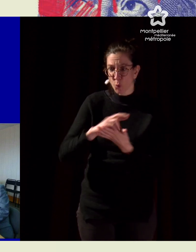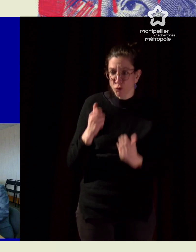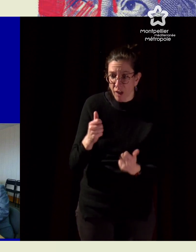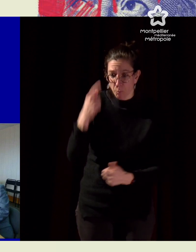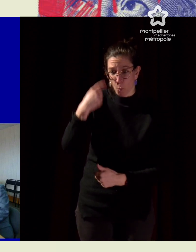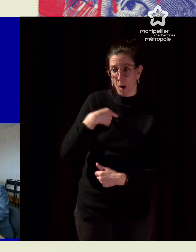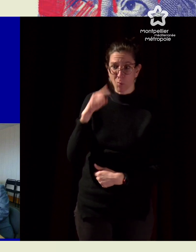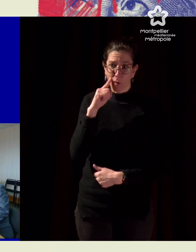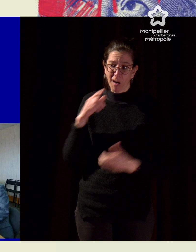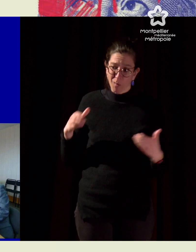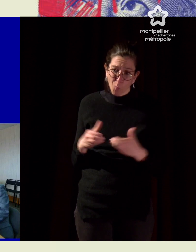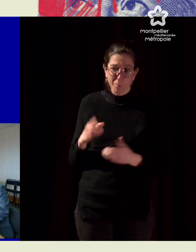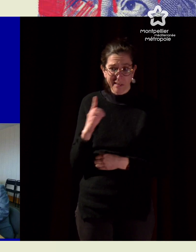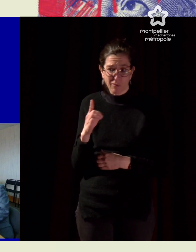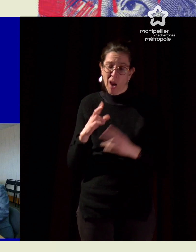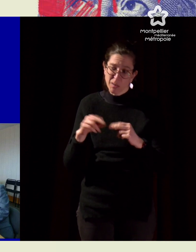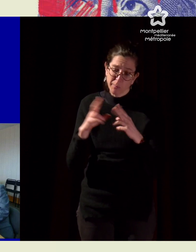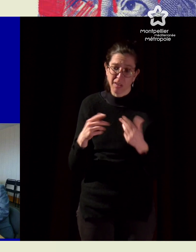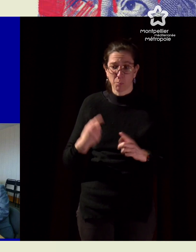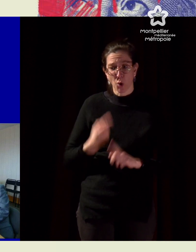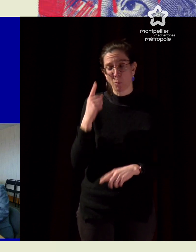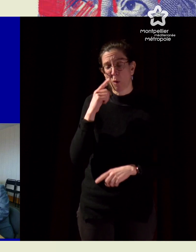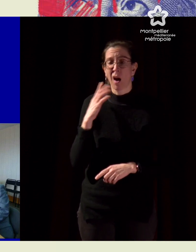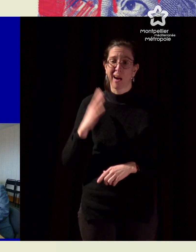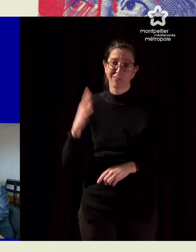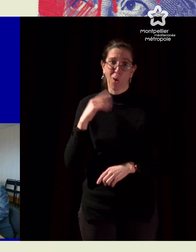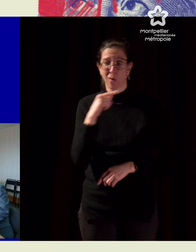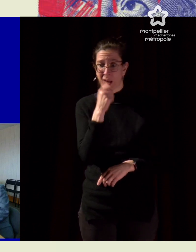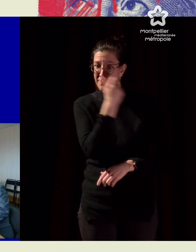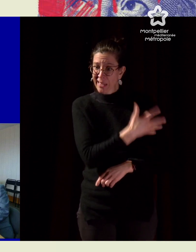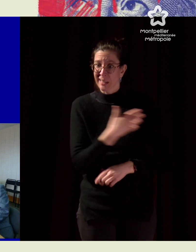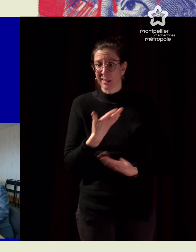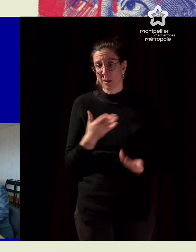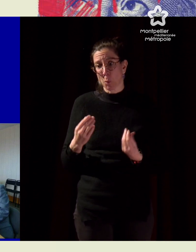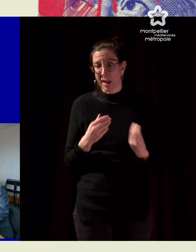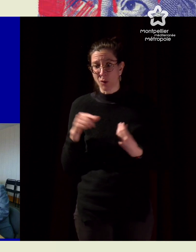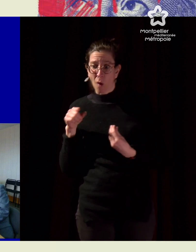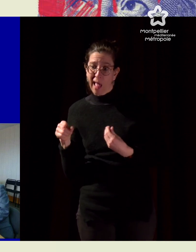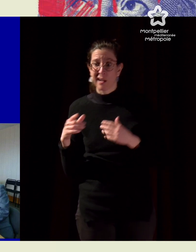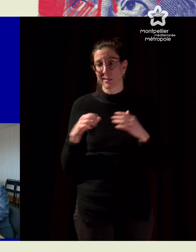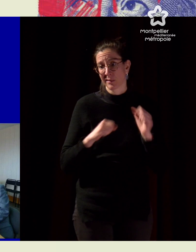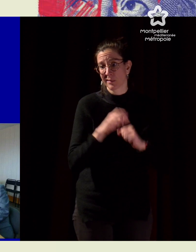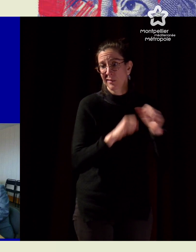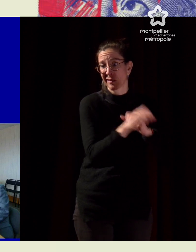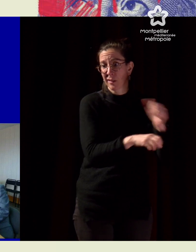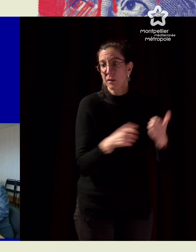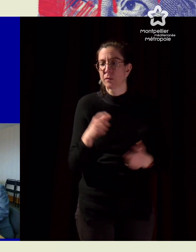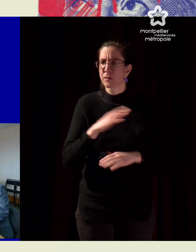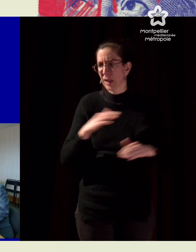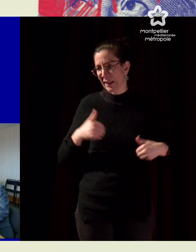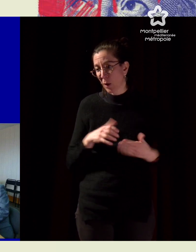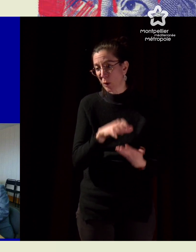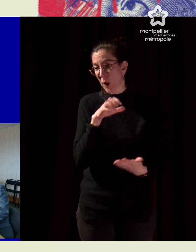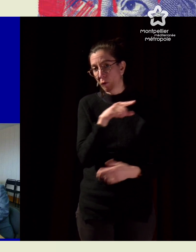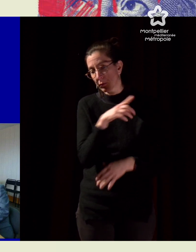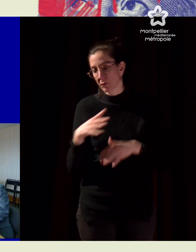là d'où sont parties les populations qui ont colonisé l'Amérique. L'Amérique, c'est un dernier continent continent, voilà, ça a été colonisé après les autres, aux